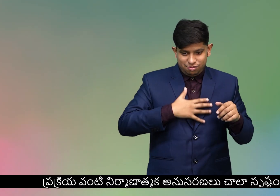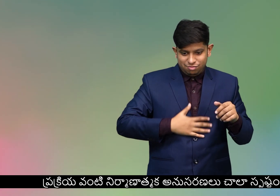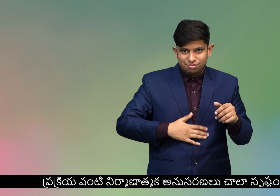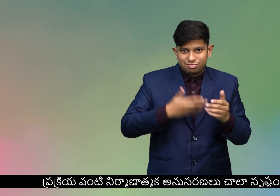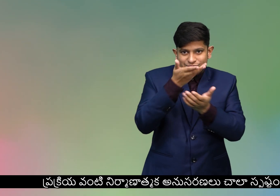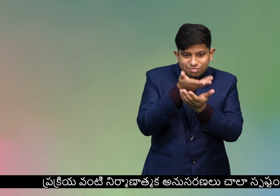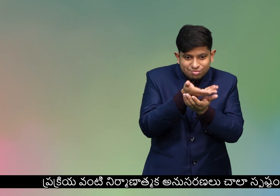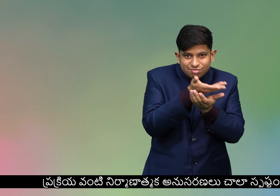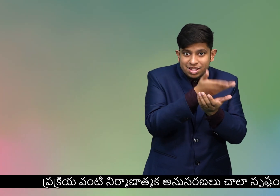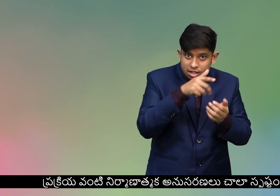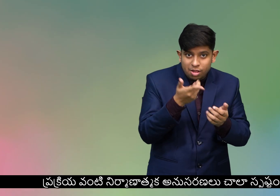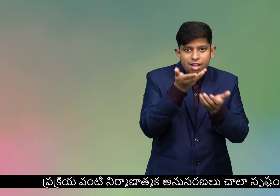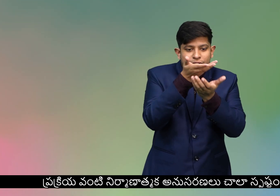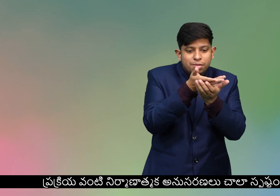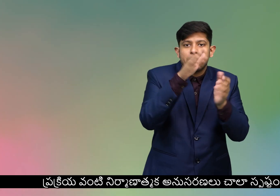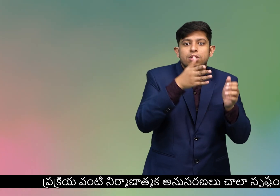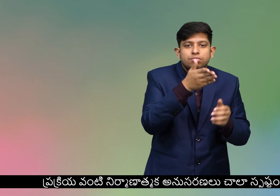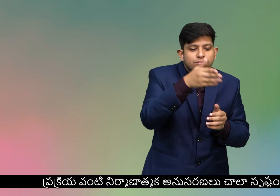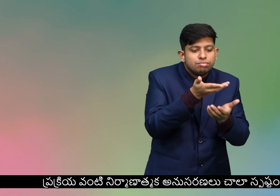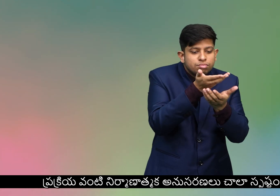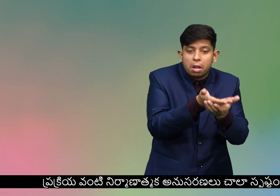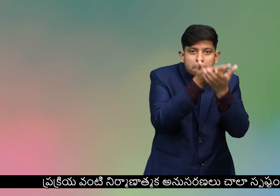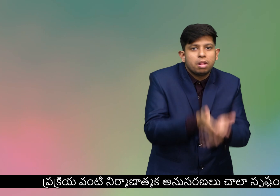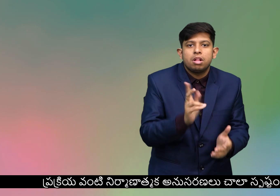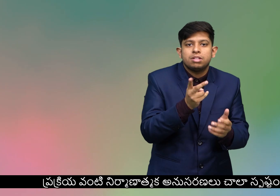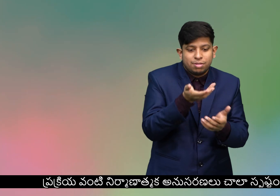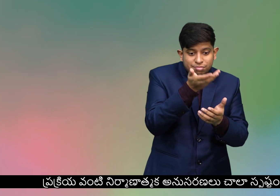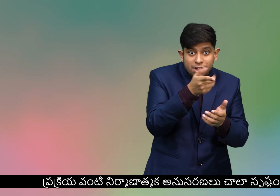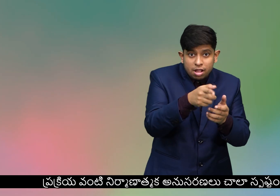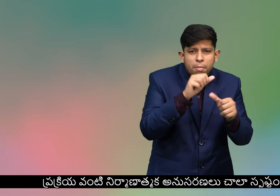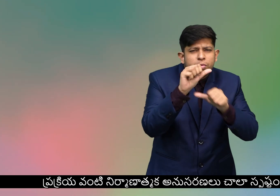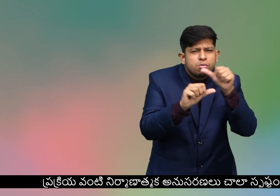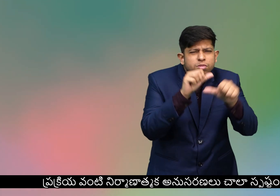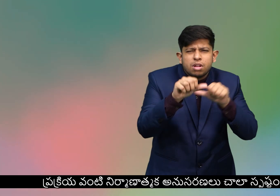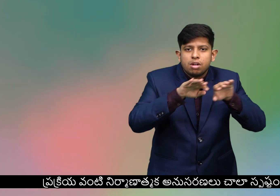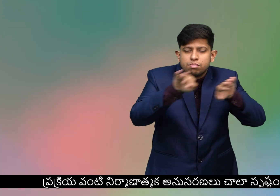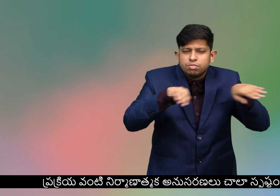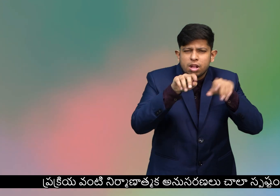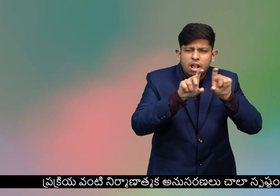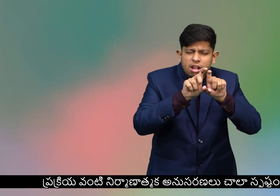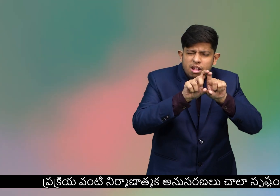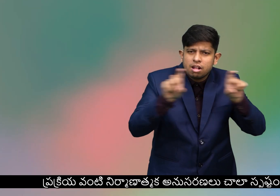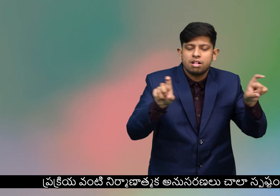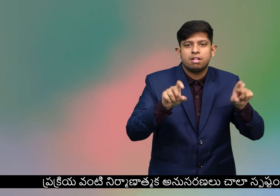ప్రక్రియ వంటి నిర్మాణాత్మక అనుసరణలు చాలా స్పష్టంగా ఉన్నాయి.